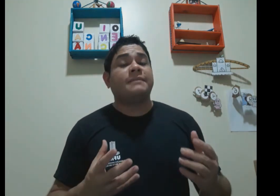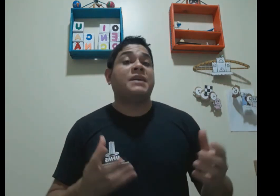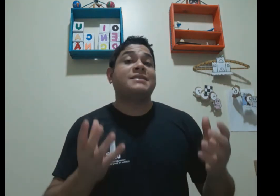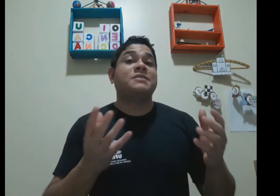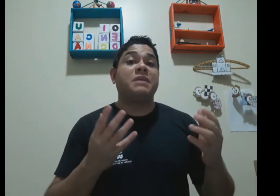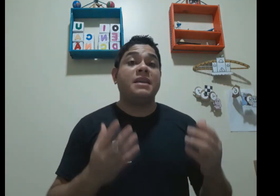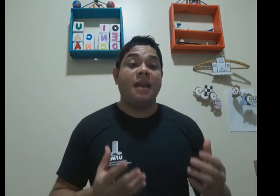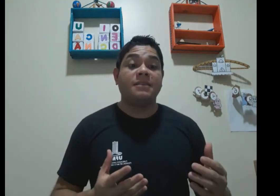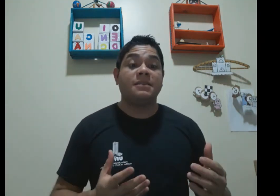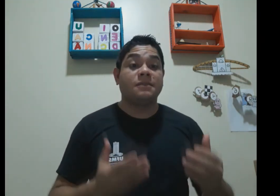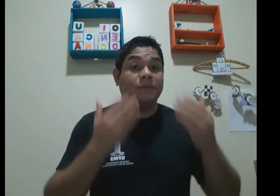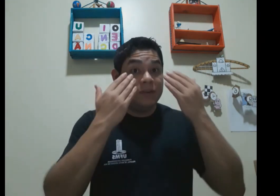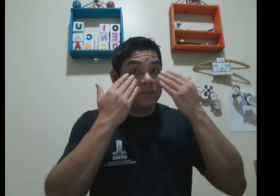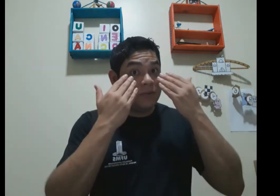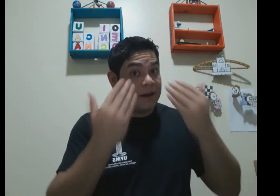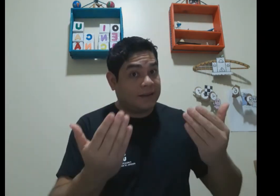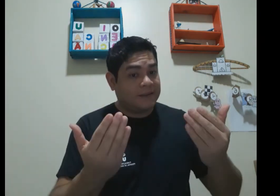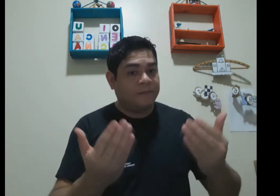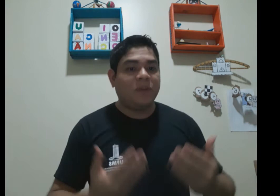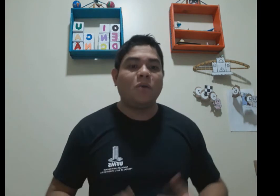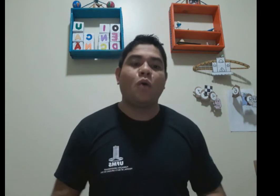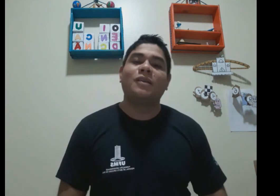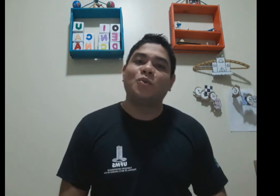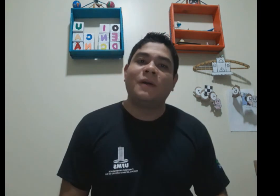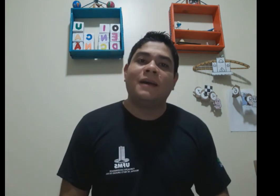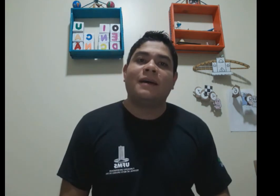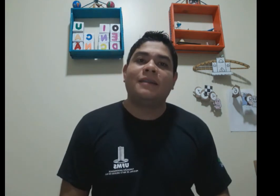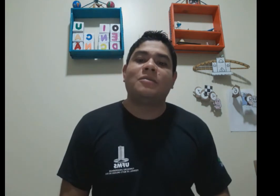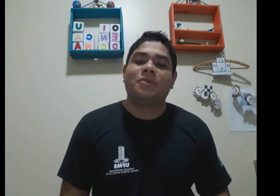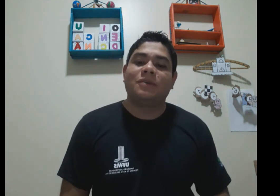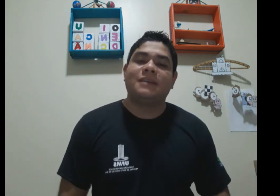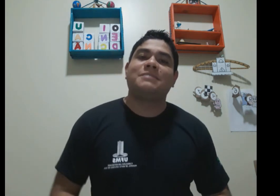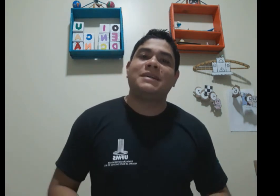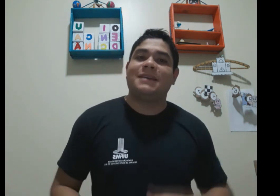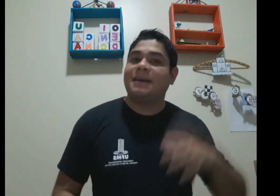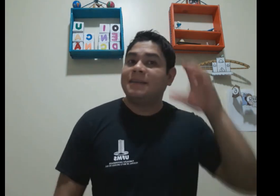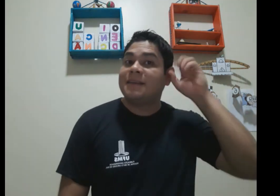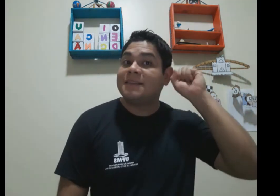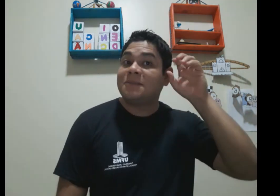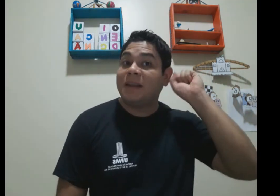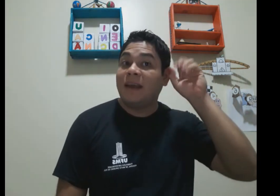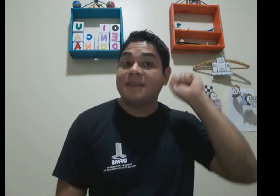nas experiências visuais, enquanto a língua portuguesa é baseada nas